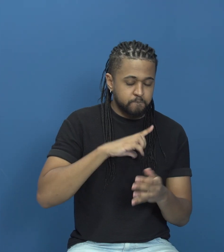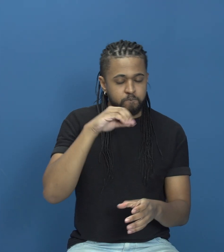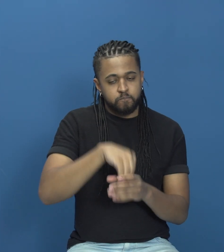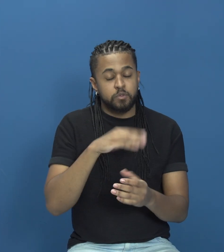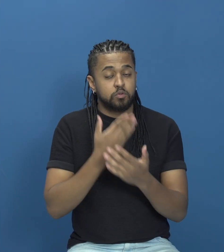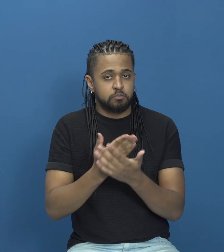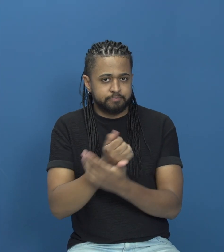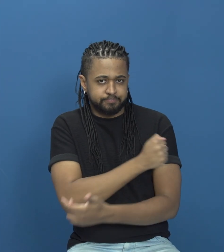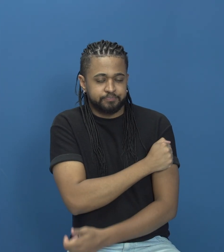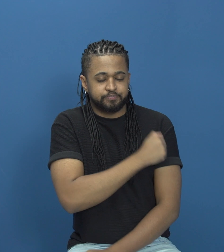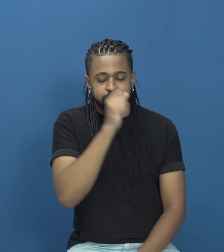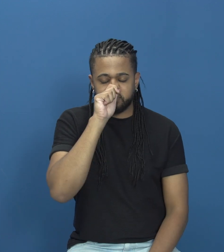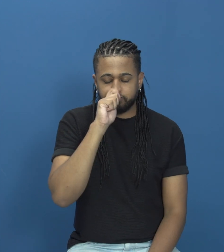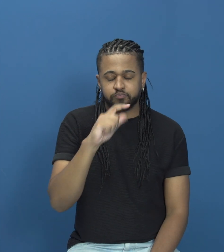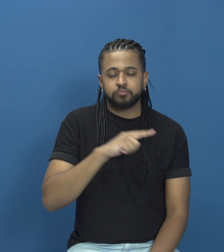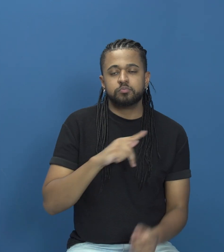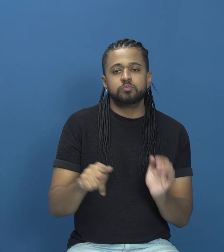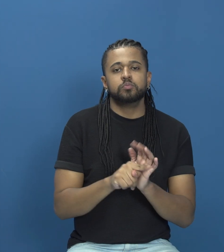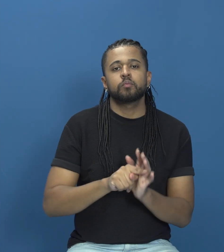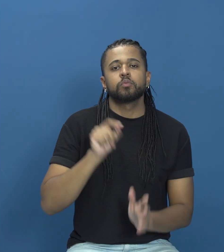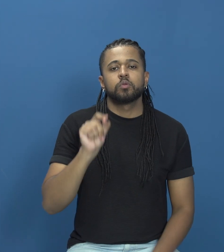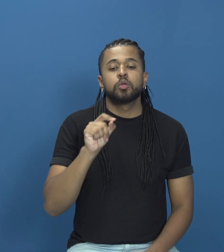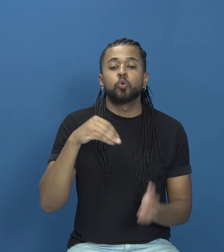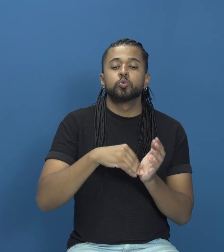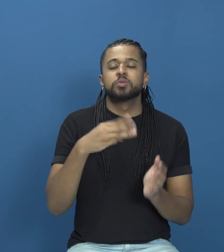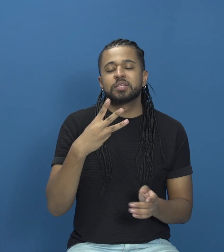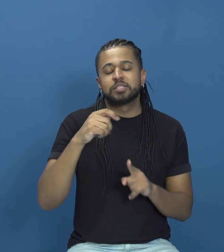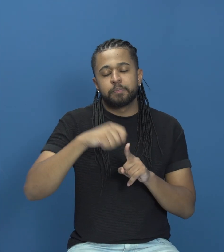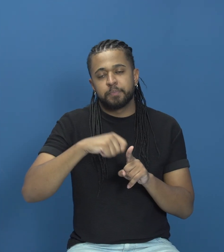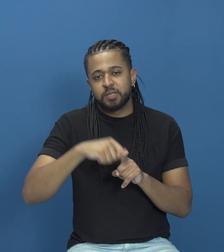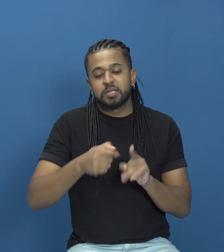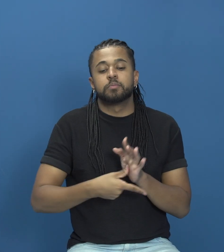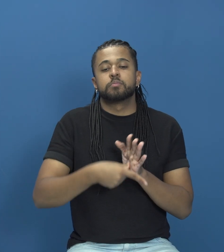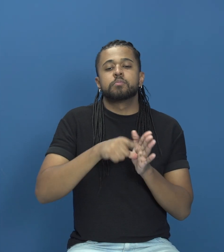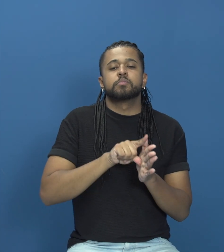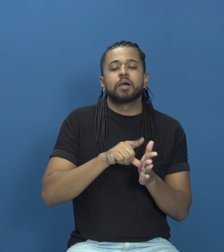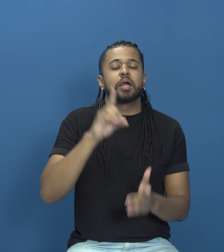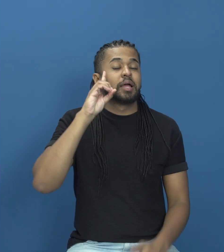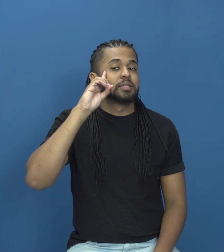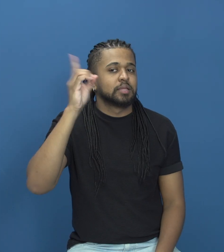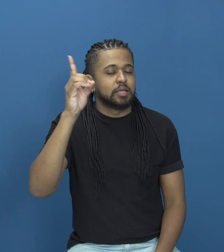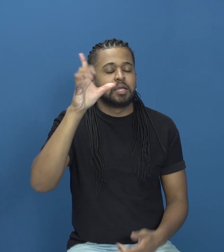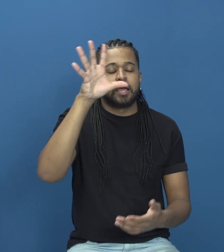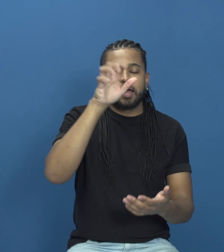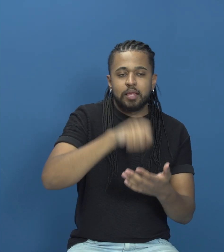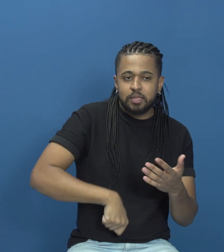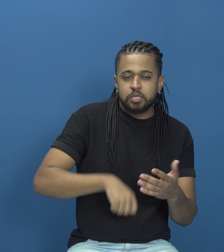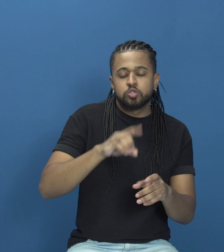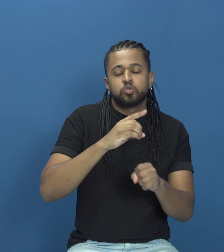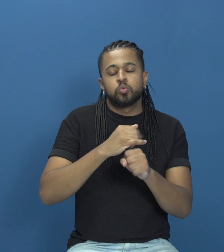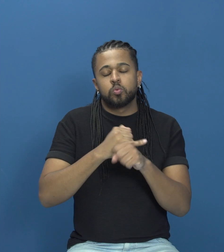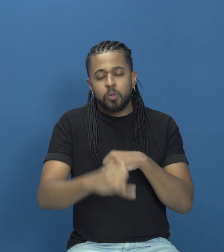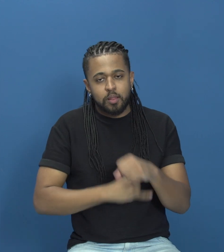pertence o estudante, levando-se em conta os últimos 3 meses anteriores à data do cadastro online